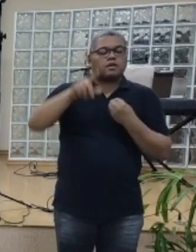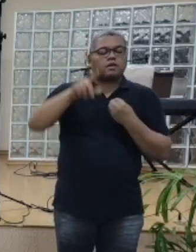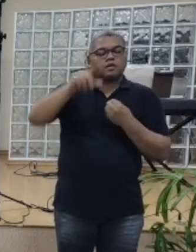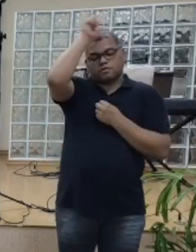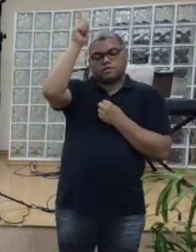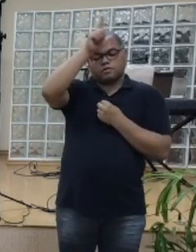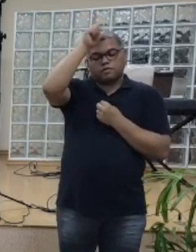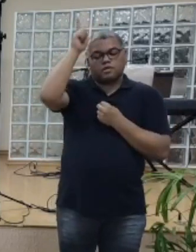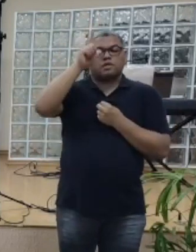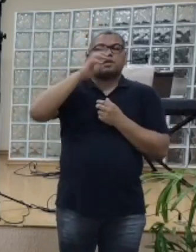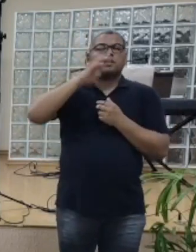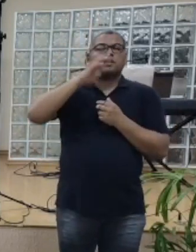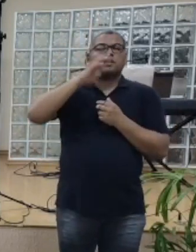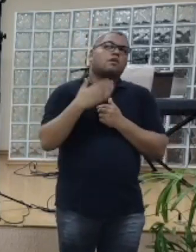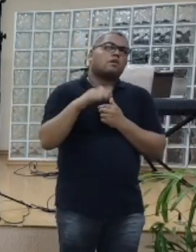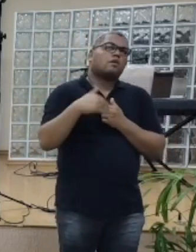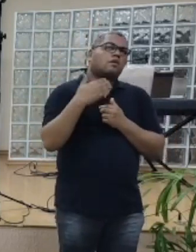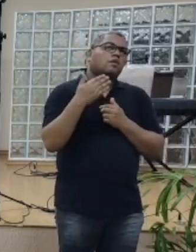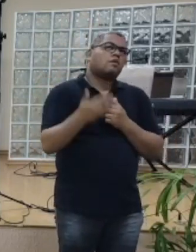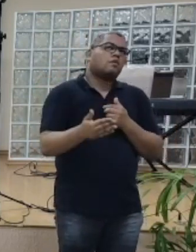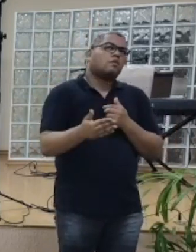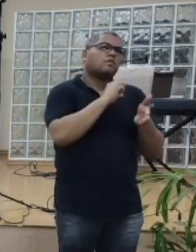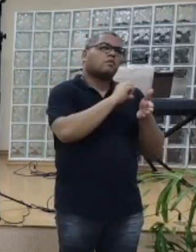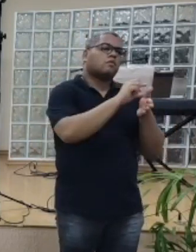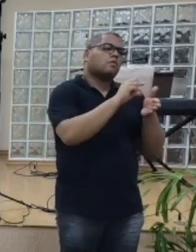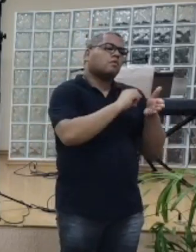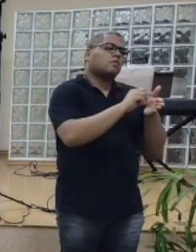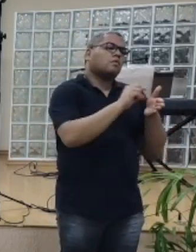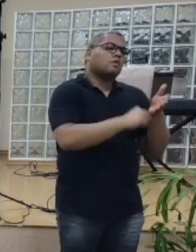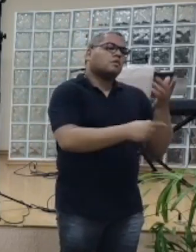nós olhamos os versículos anteriores que tratam,